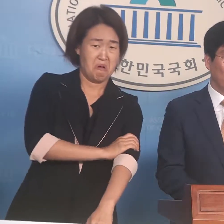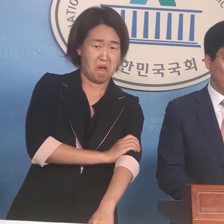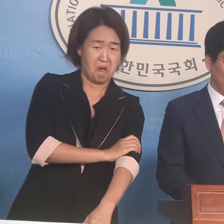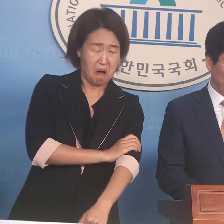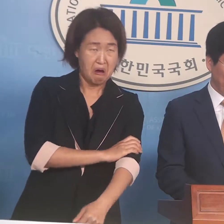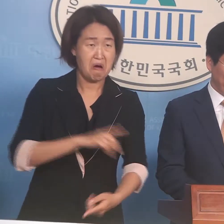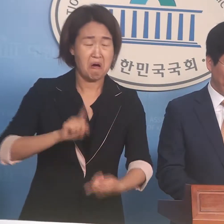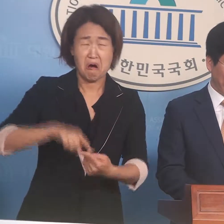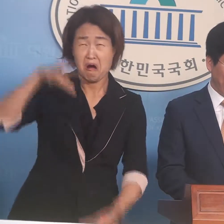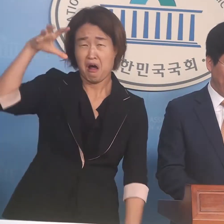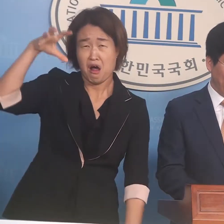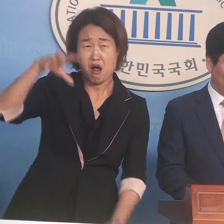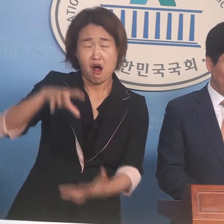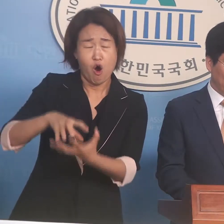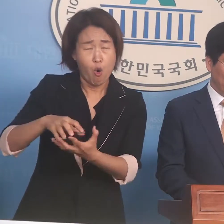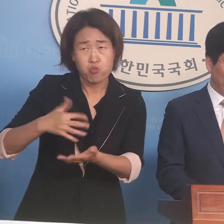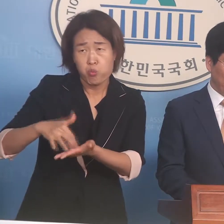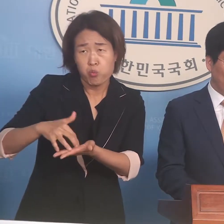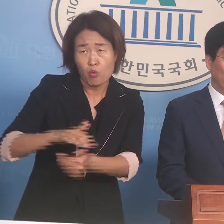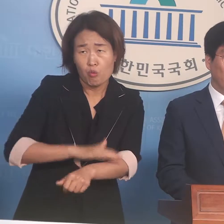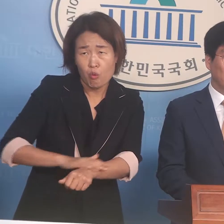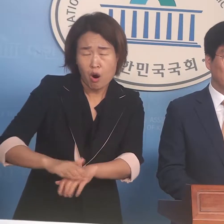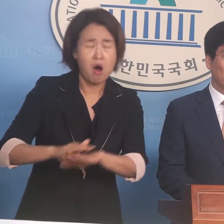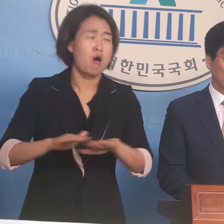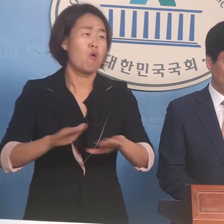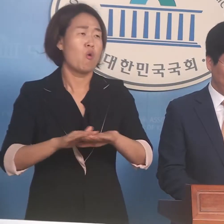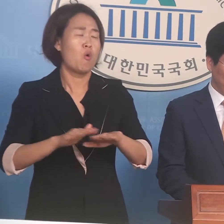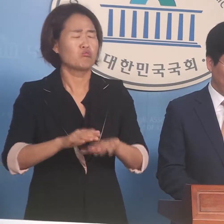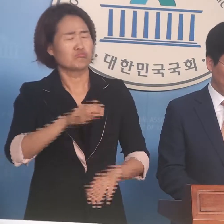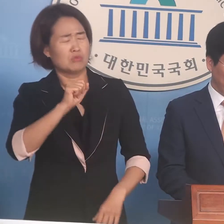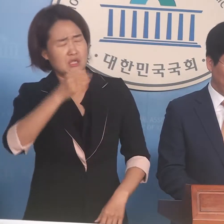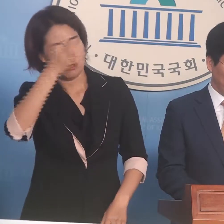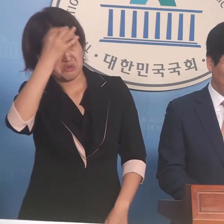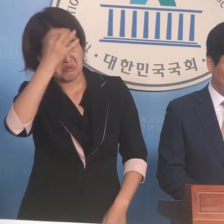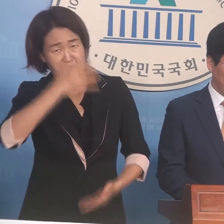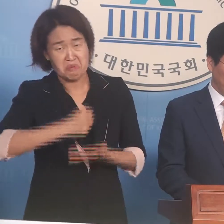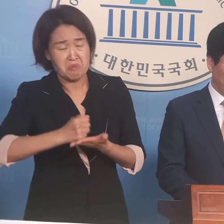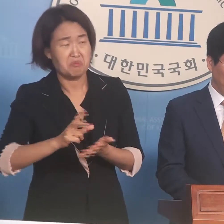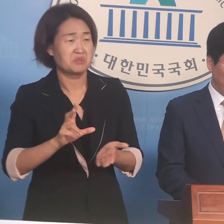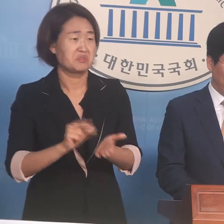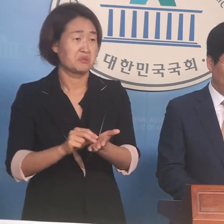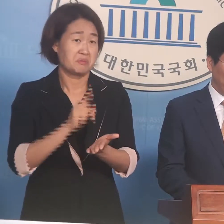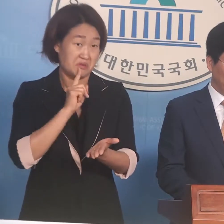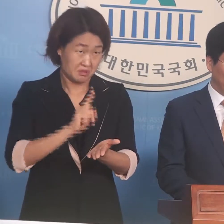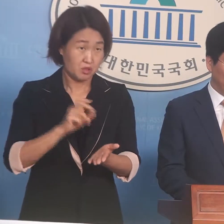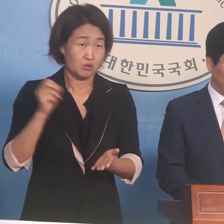냈다고 평가합니다. 두산 인프라코어의 기술 탈취 사건,